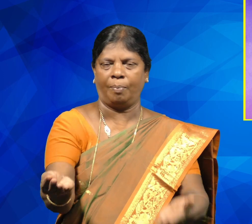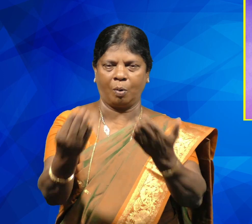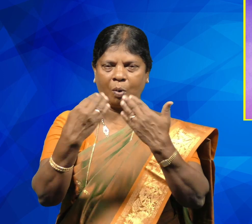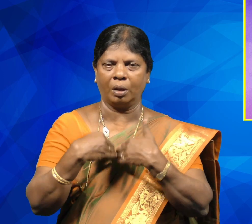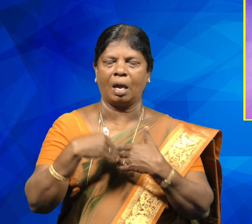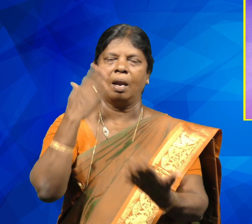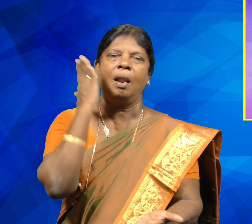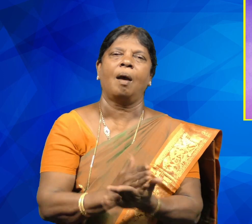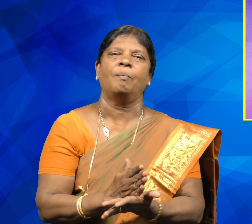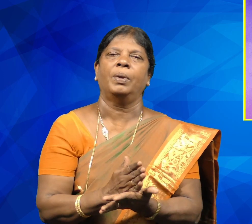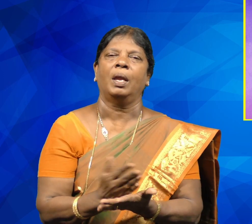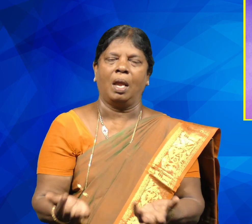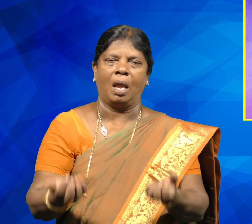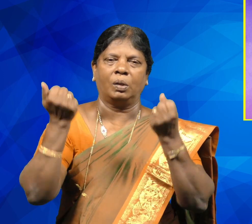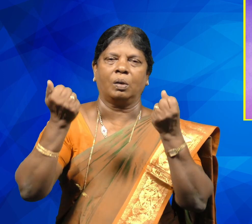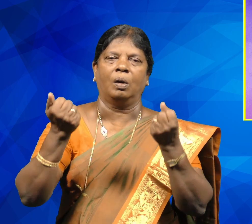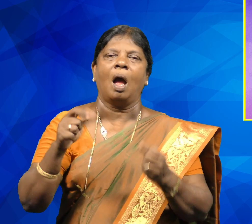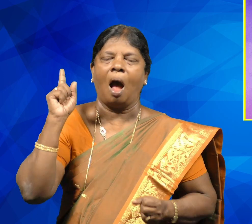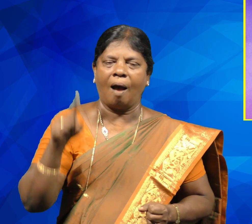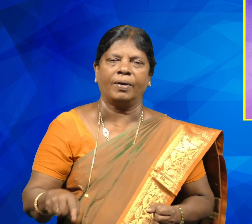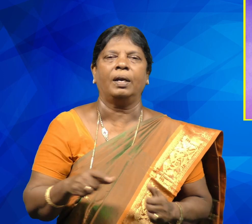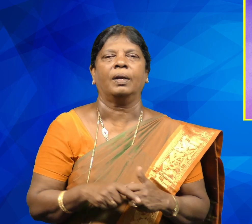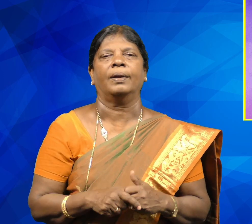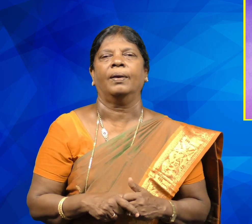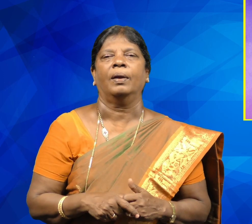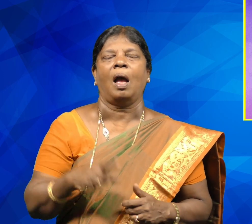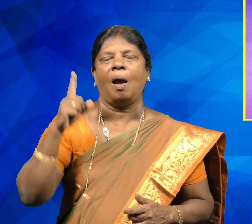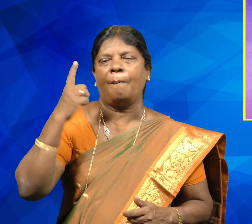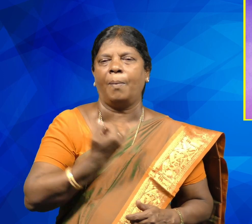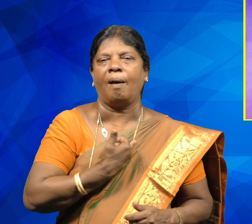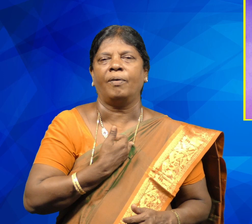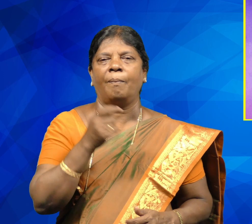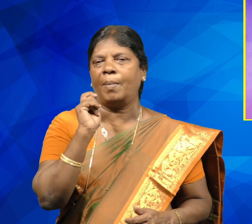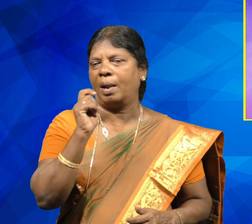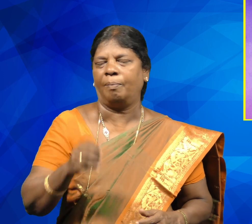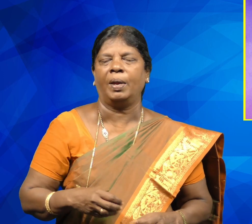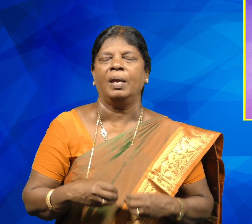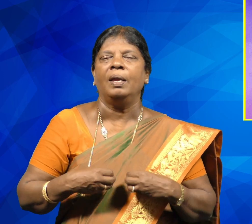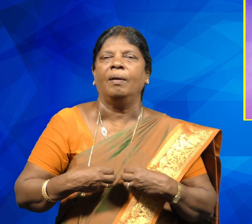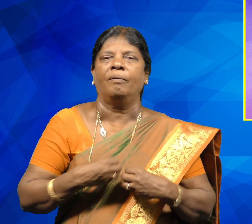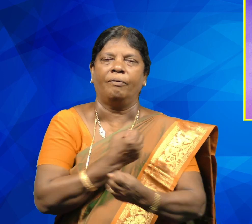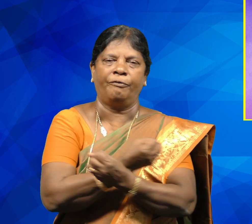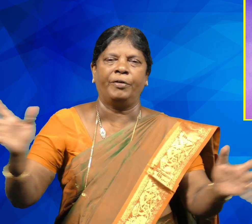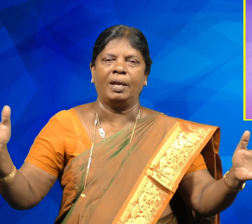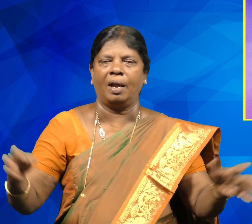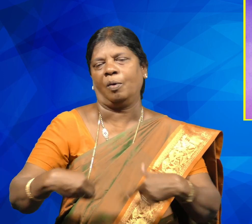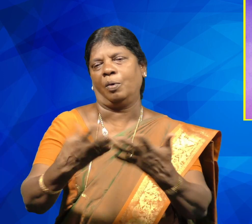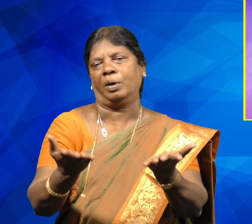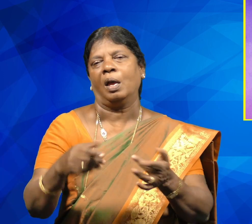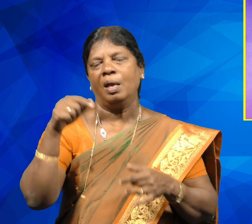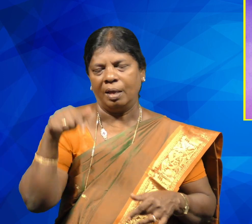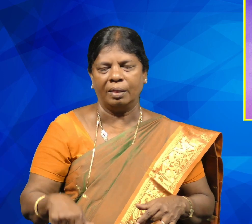பாவ மன்னிப்பை கொடுத்தார் என்று நம்பி ஏற்றுக்கொள்கிறார்களோ, அவர்களுக்கு அவர் பாவ மன்னிப்பை